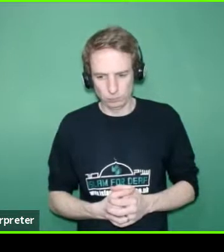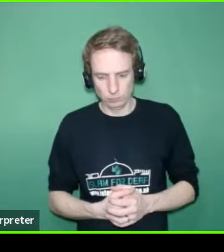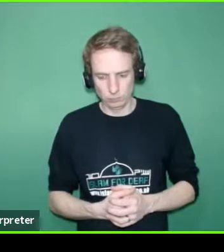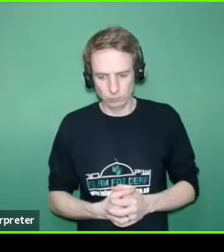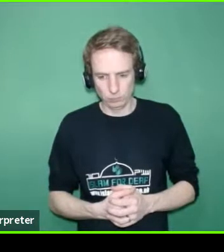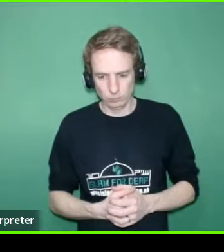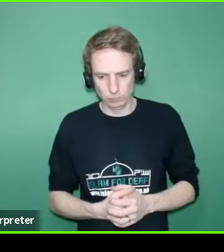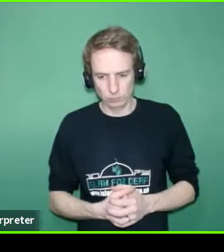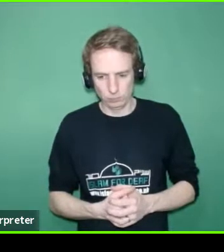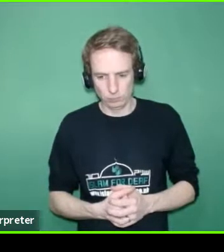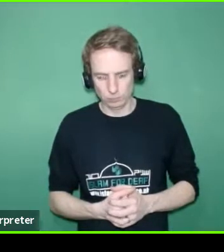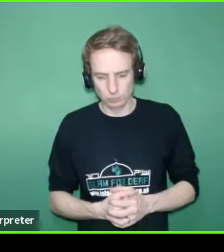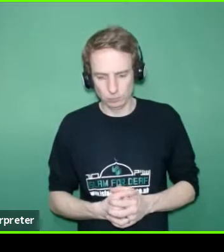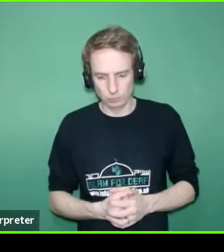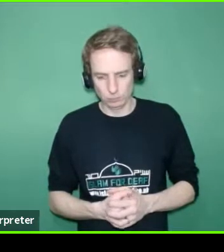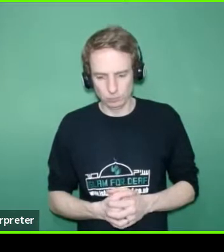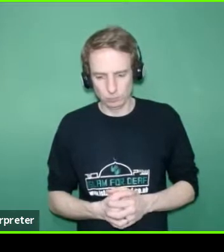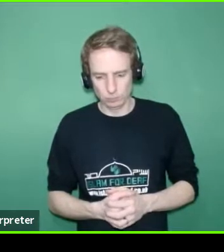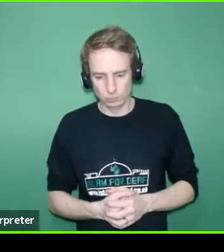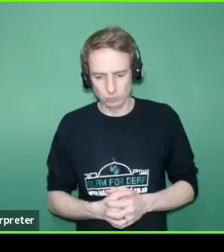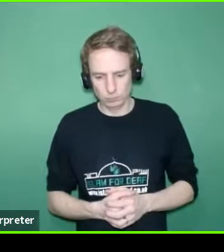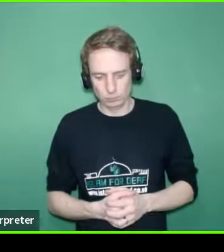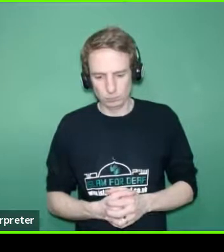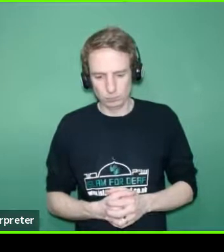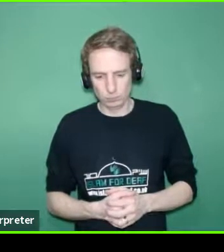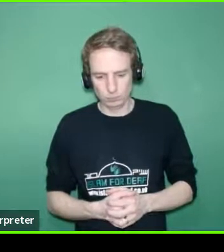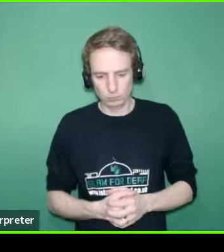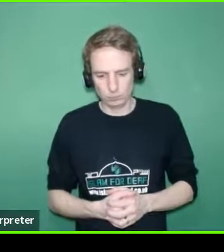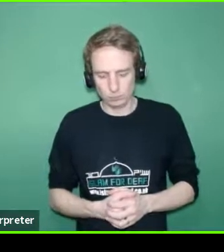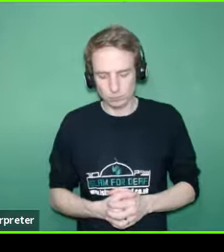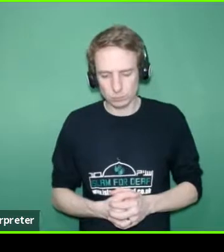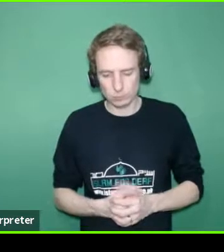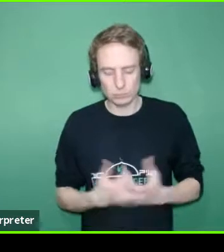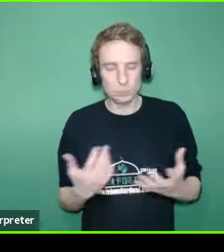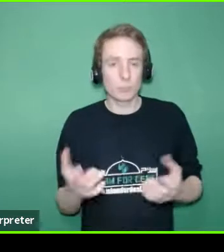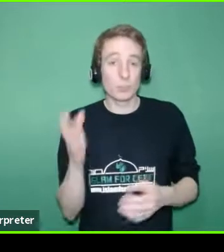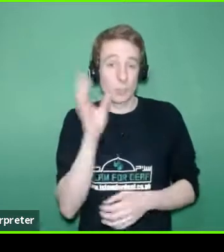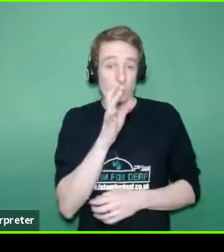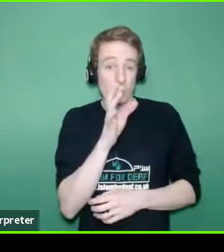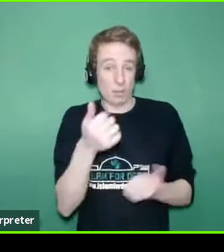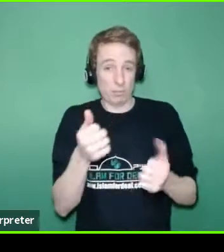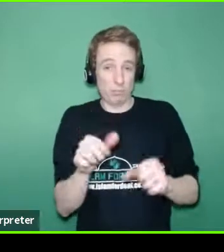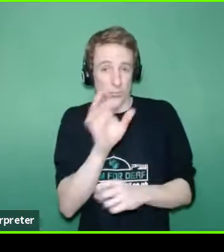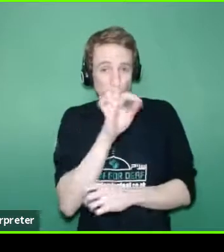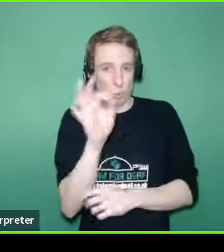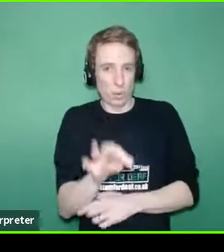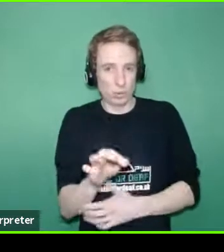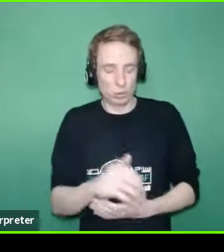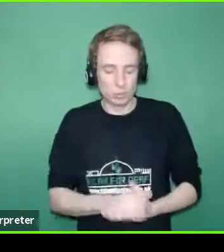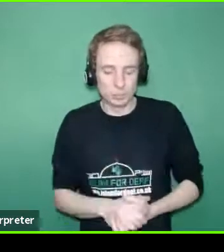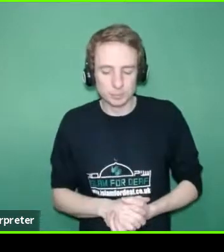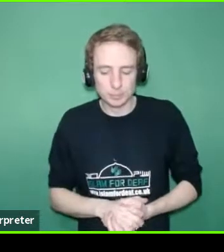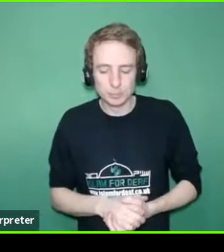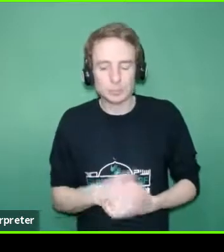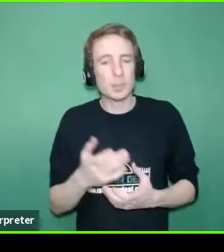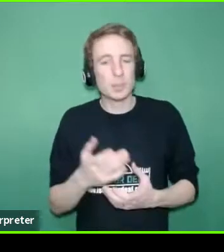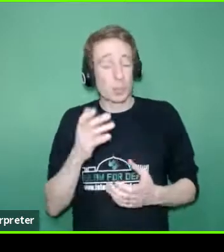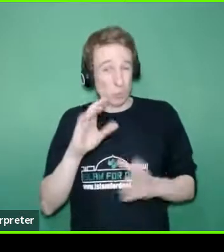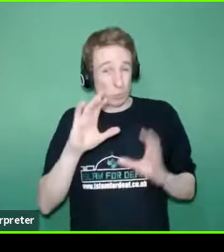بارك الله فيكم. Yes, this is so the question is it true that all prophets achieved the state